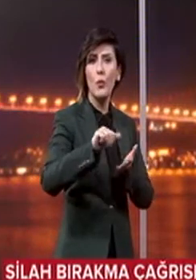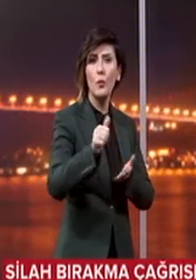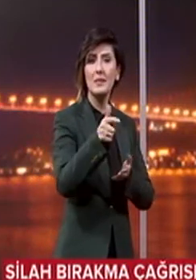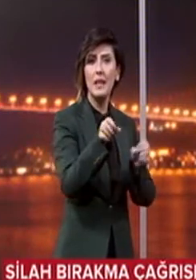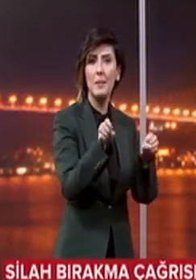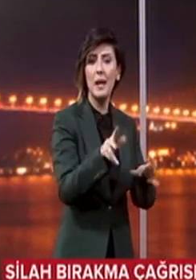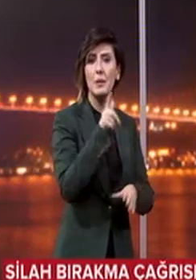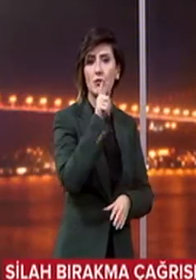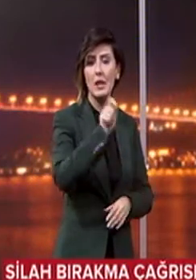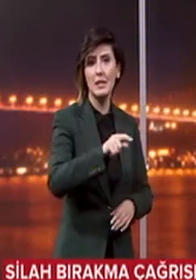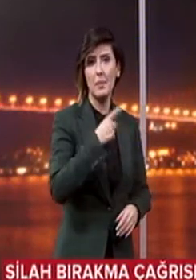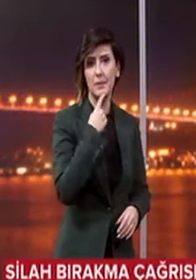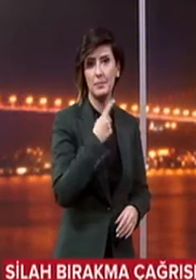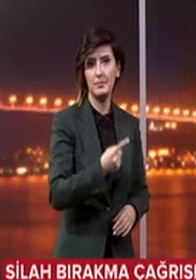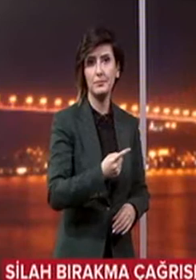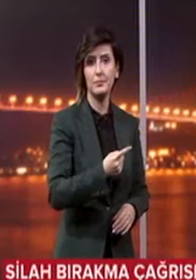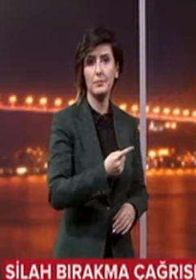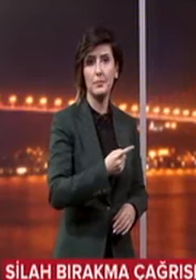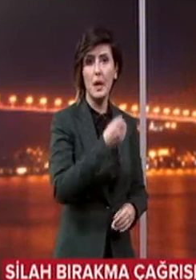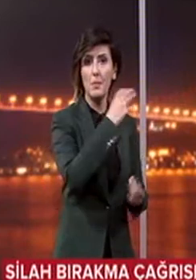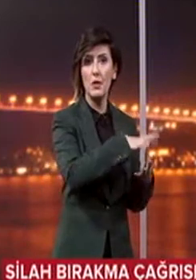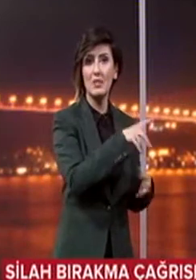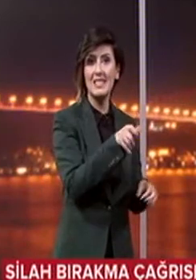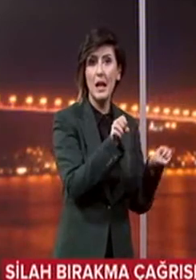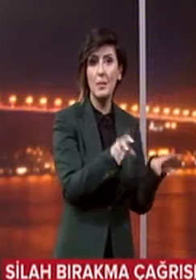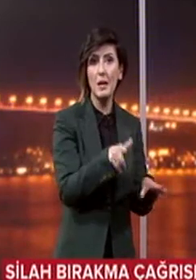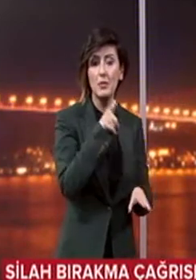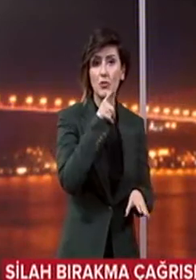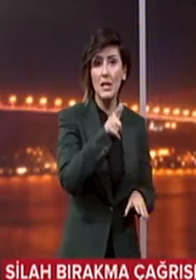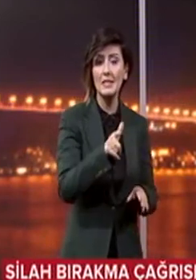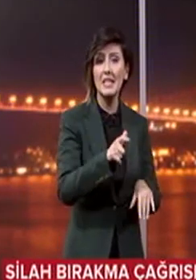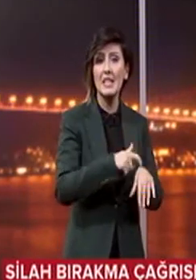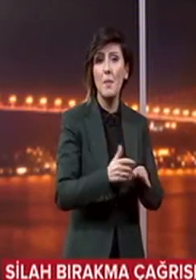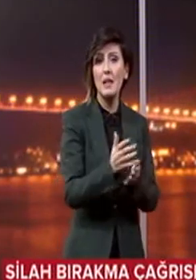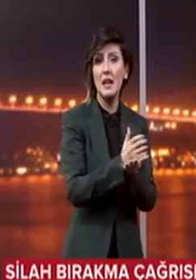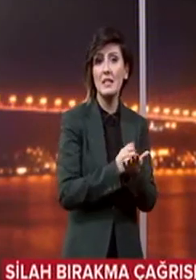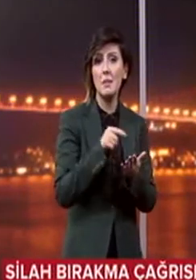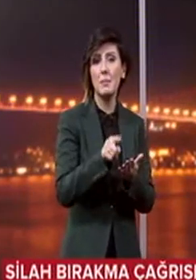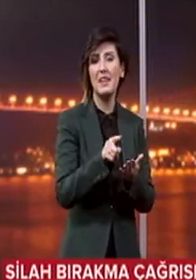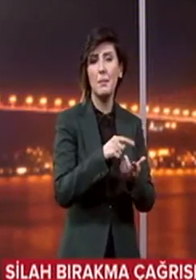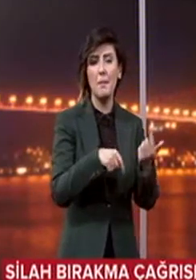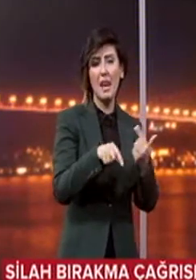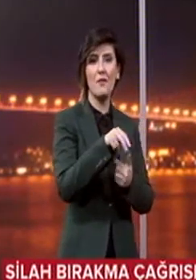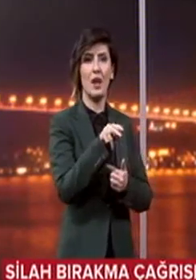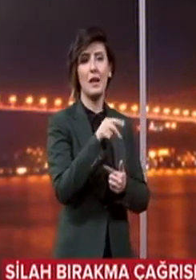bırakma çağrısına ayırdı. Bahçeli, silah bırakma çağrısı zaman kazanmaya dönük bir manevradır ifadesini